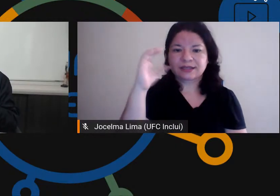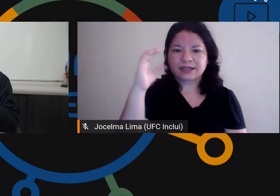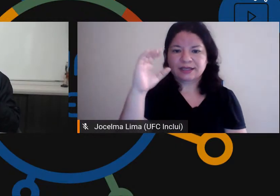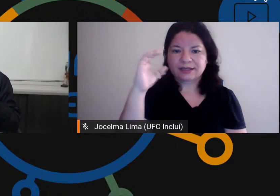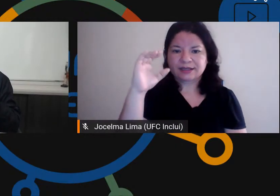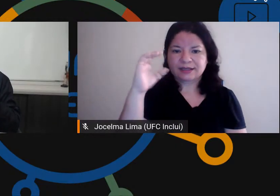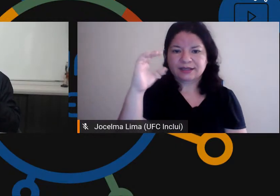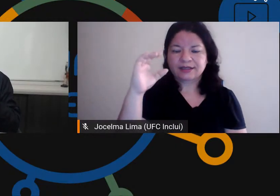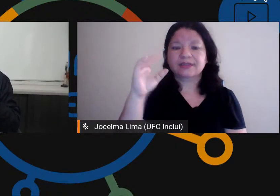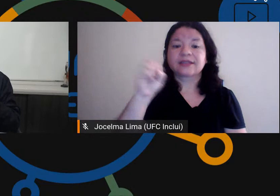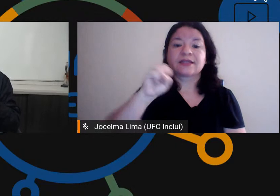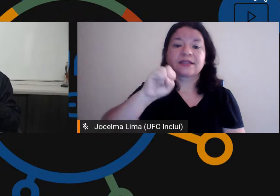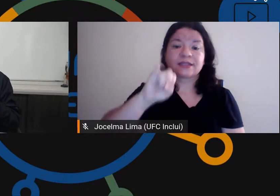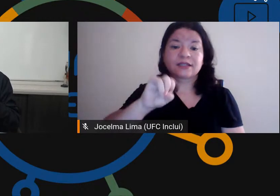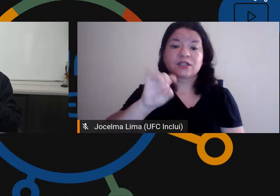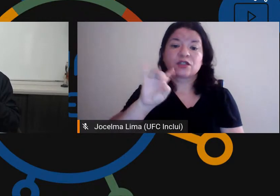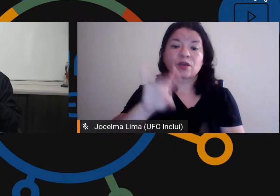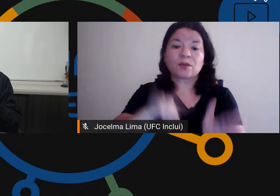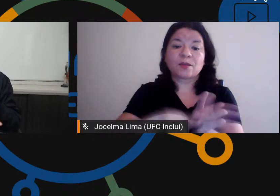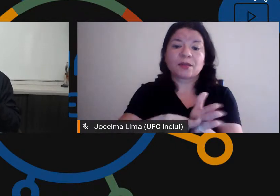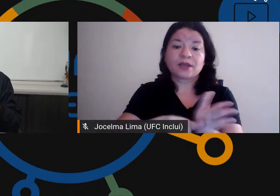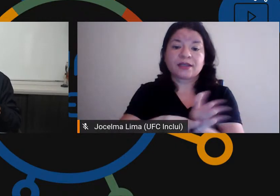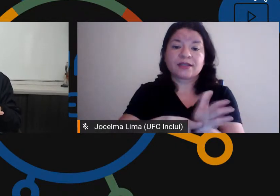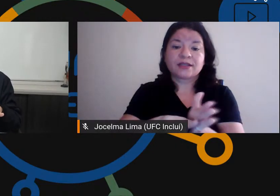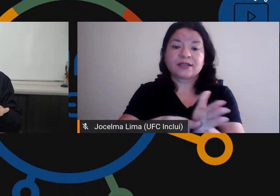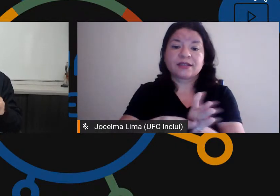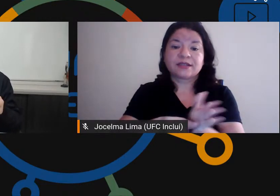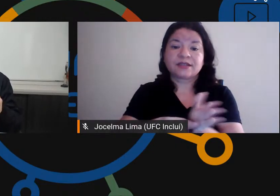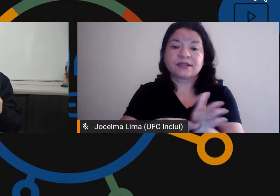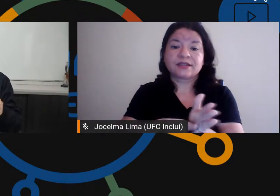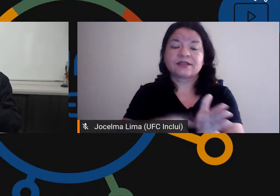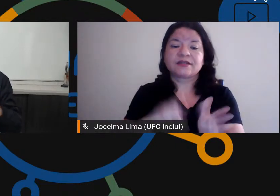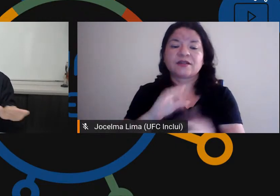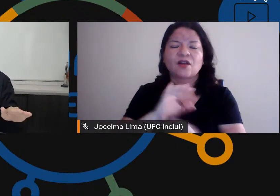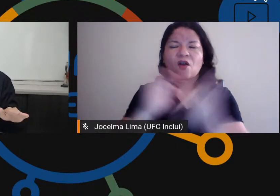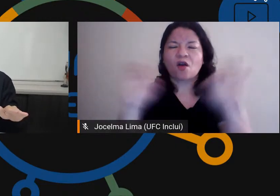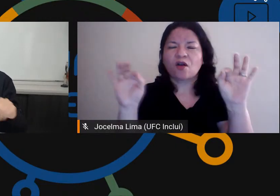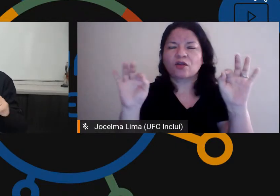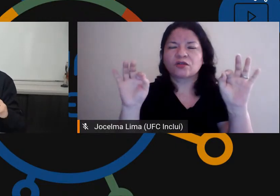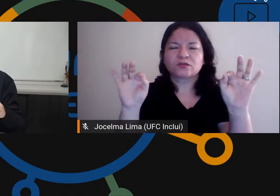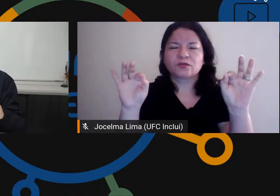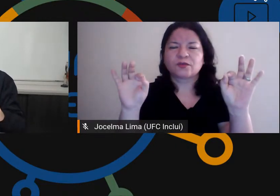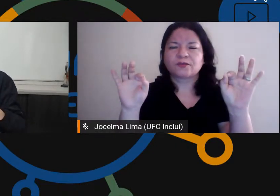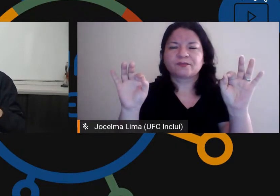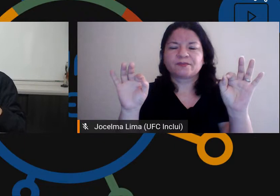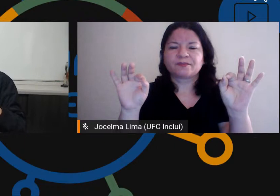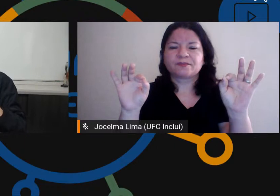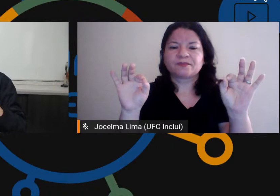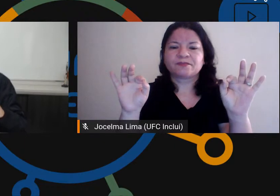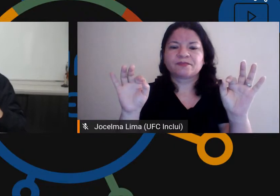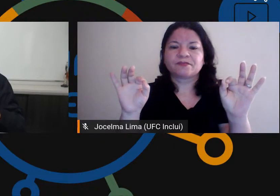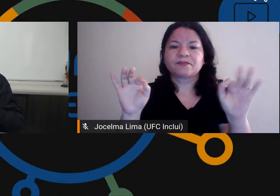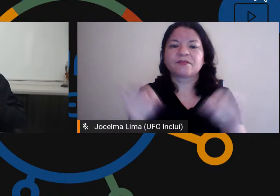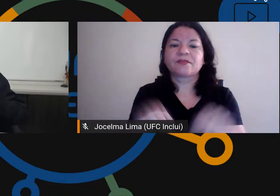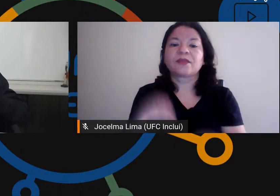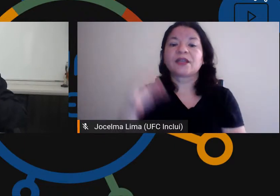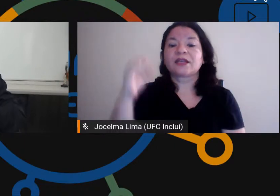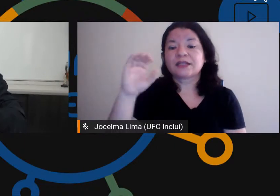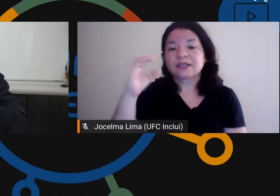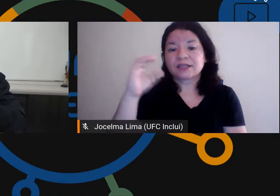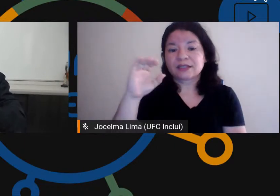pesquisa, simplesmente faz uma pesquisa local, ótimo, beleza. Não vira ciência. O cientista, ele, além